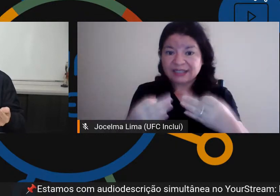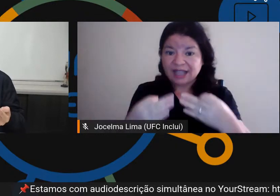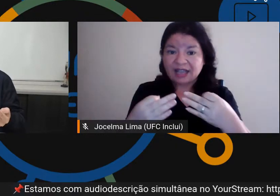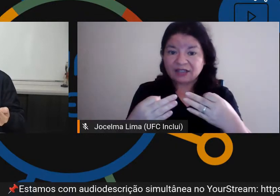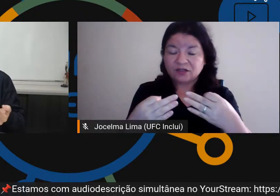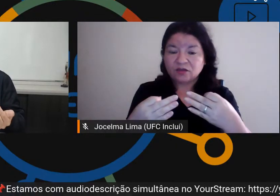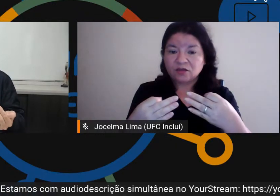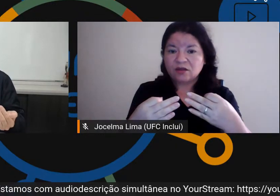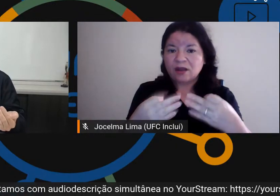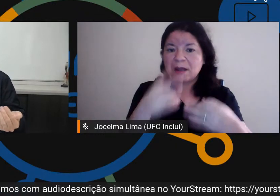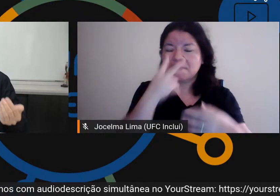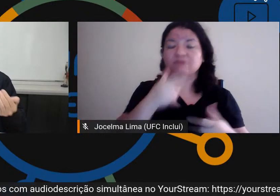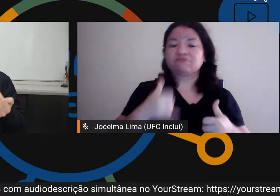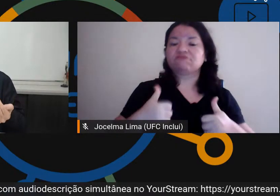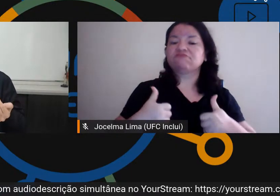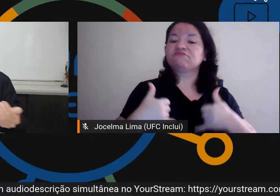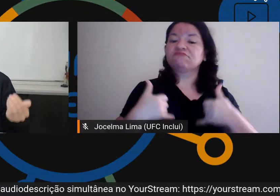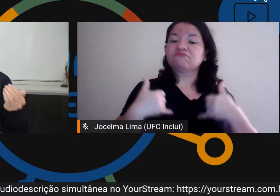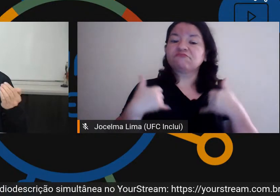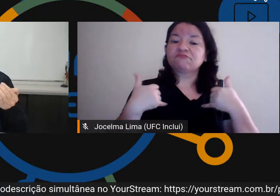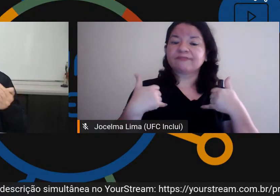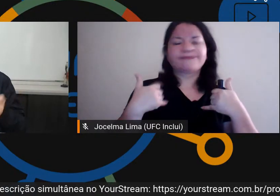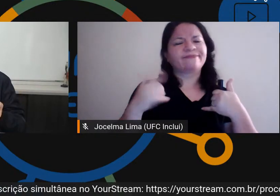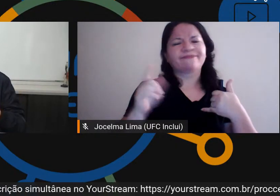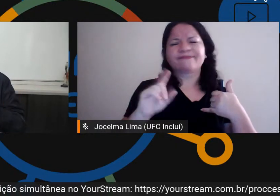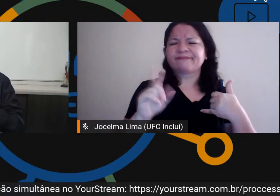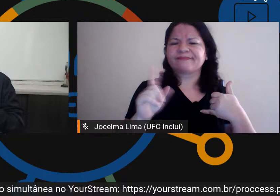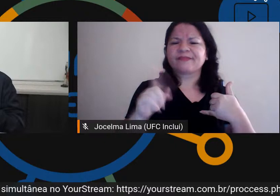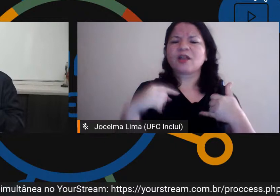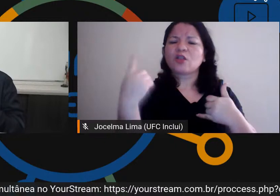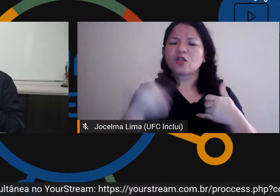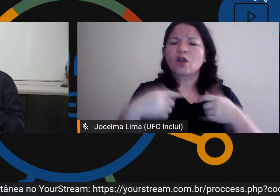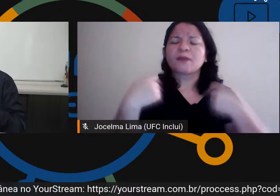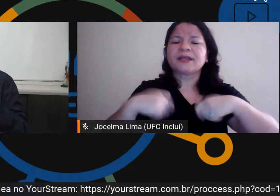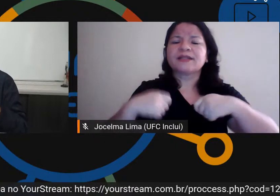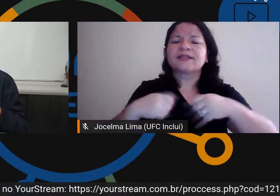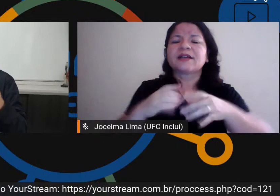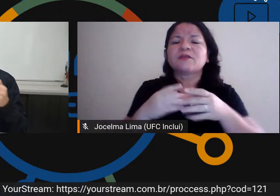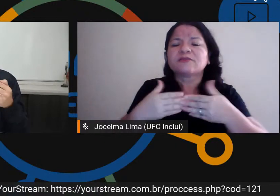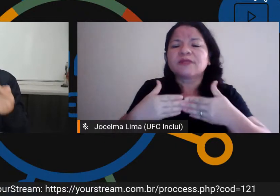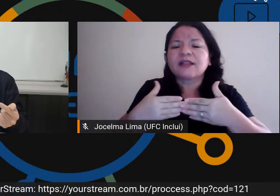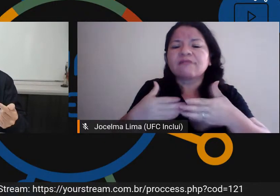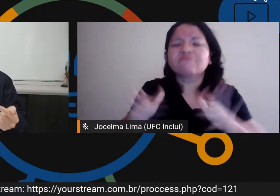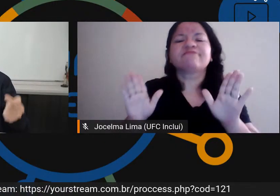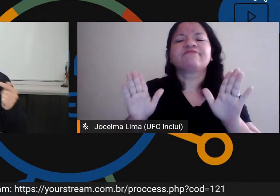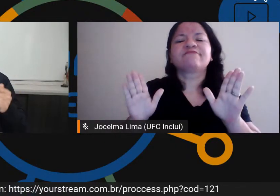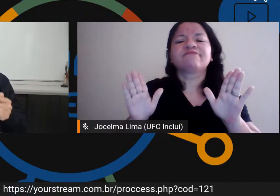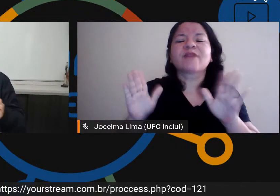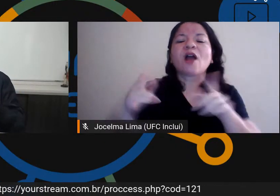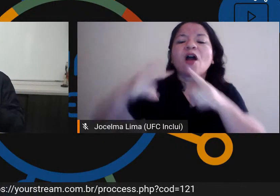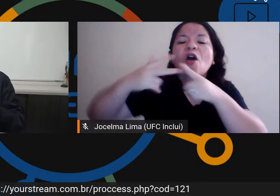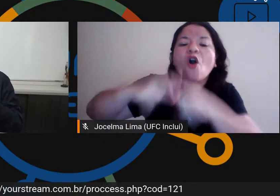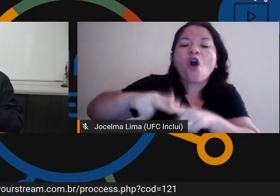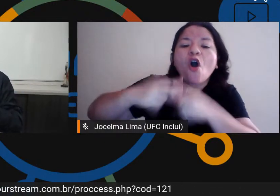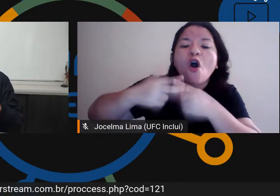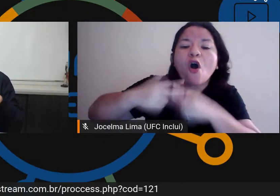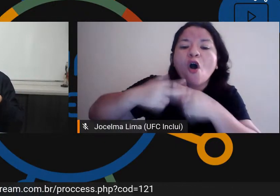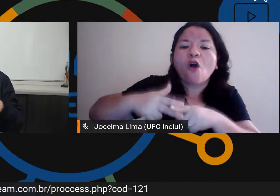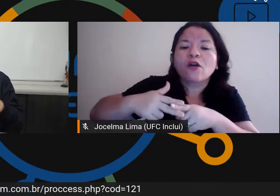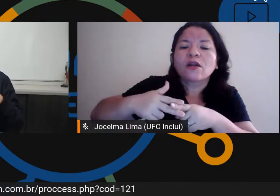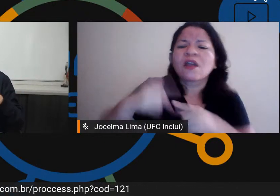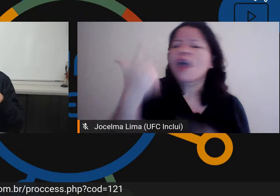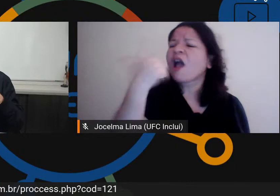prepotência. Nós temos que dar a chance de sermos corrigidos. E vamos ser corrigidos por quem? Uma vez que nós estamos usando